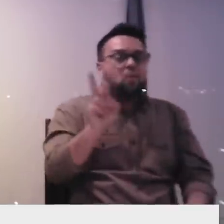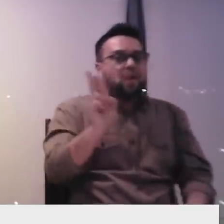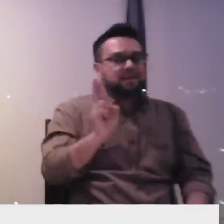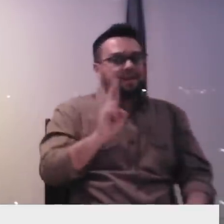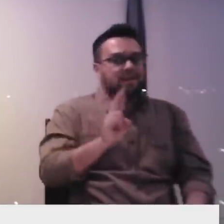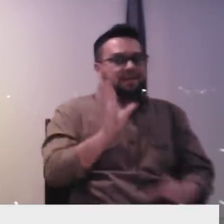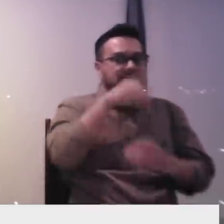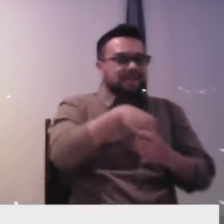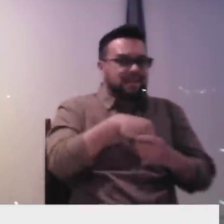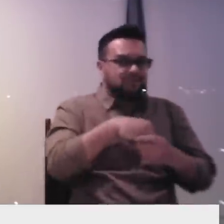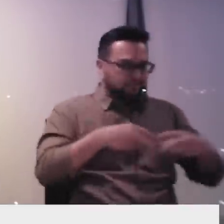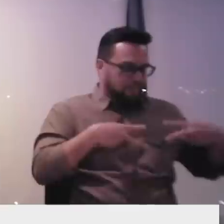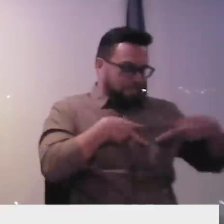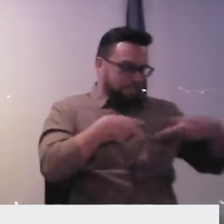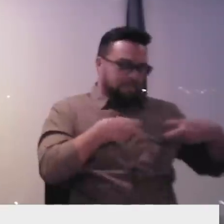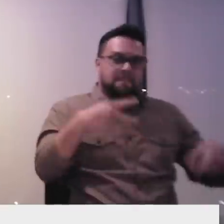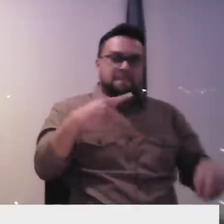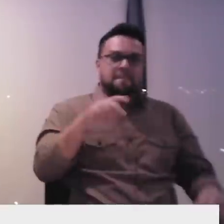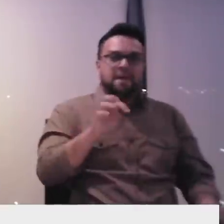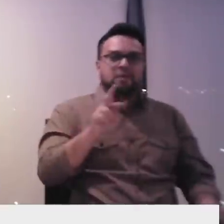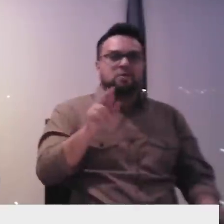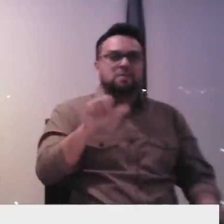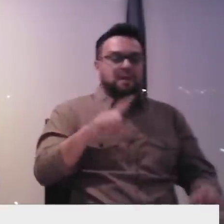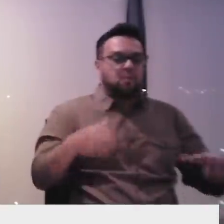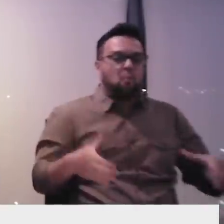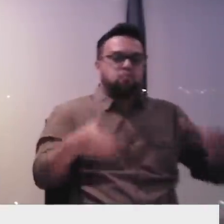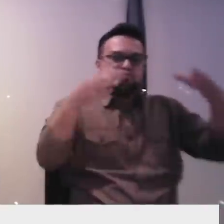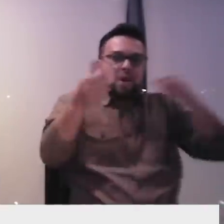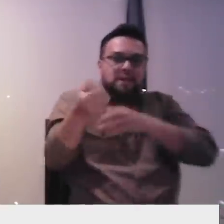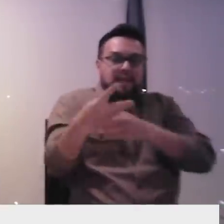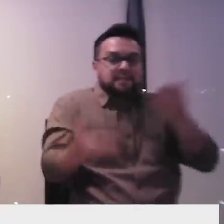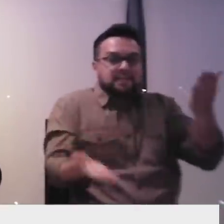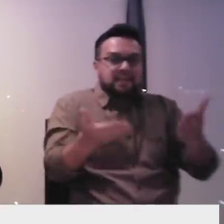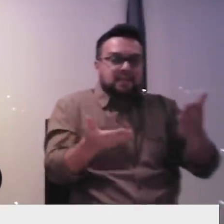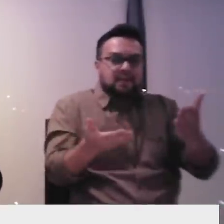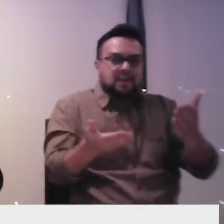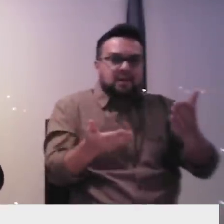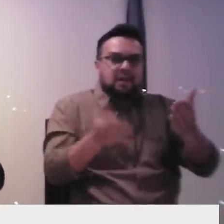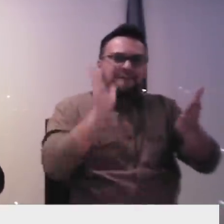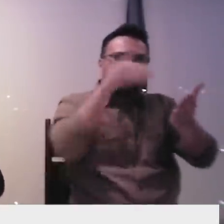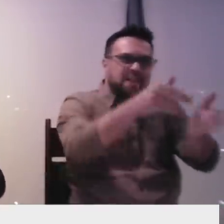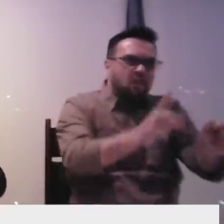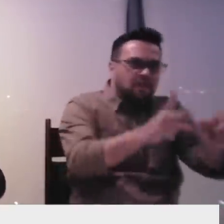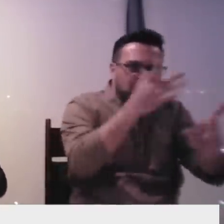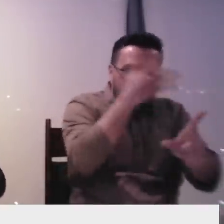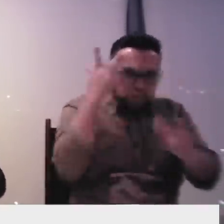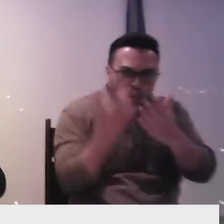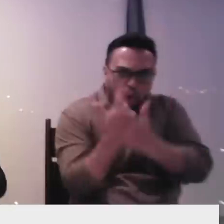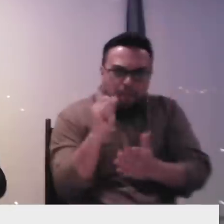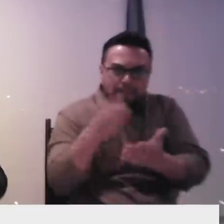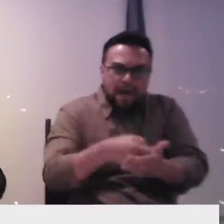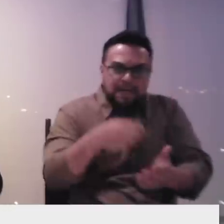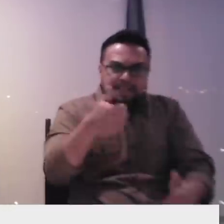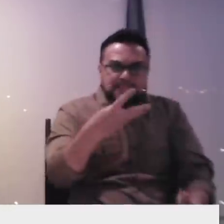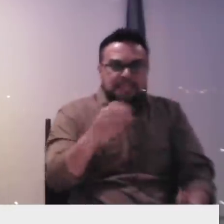50,00 na Petrobras, o botijão de 13 quilos. Como é que ele chega a 130 no final da linha? Repito, não tem mais